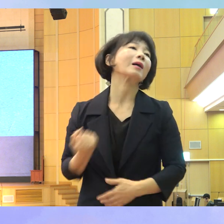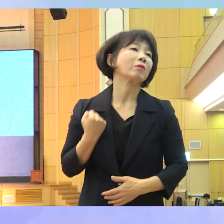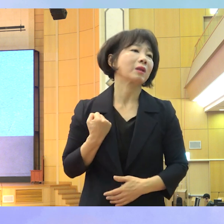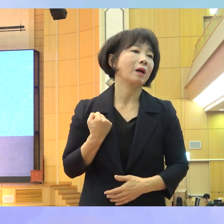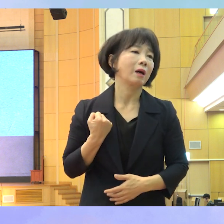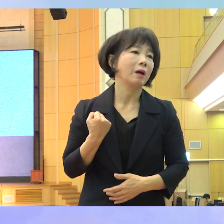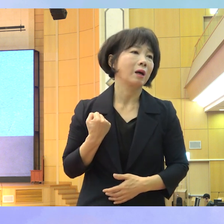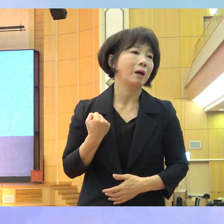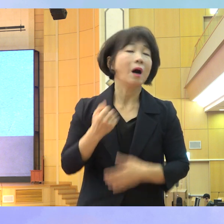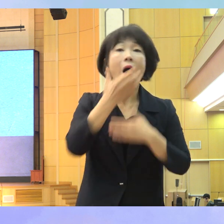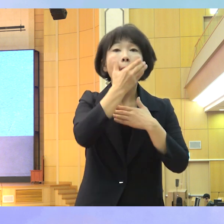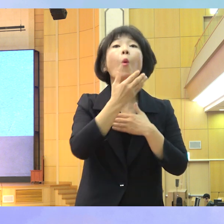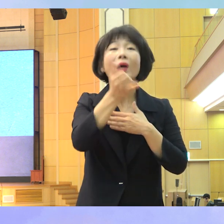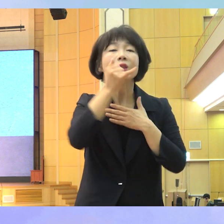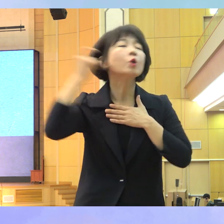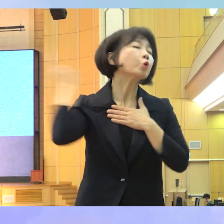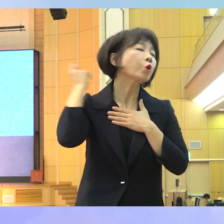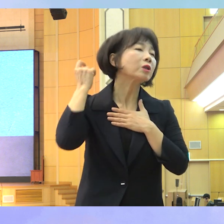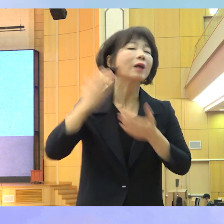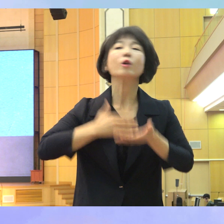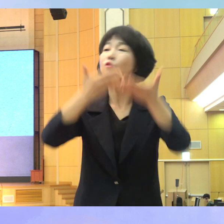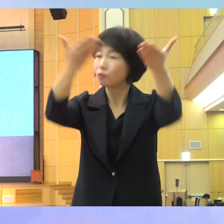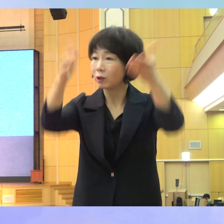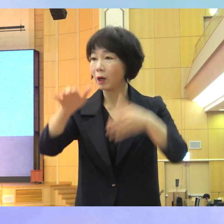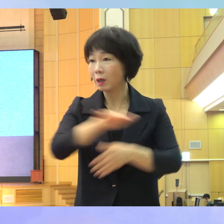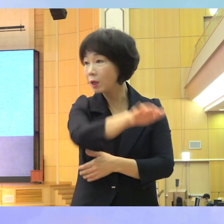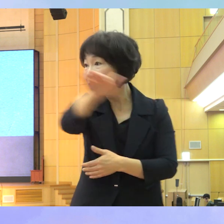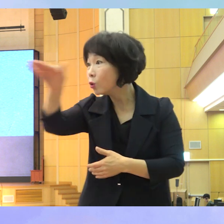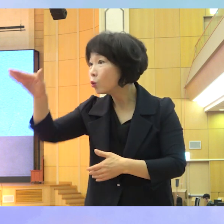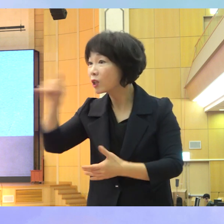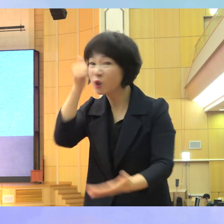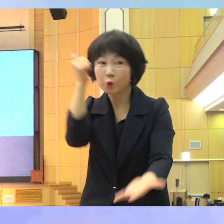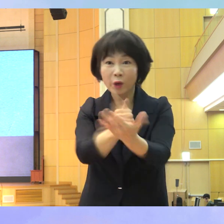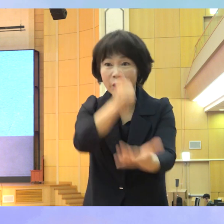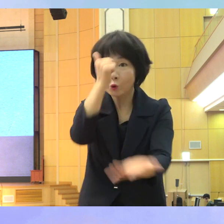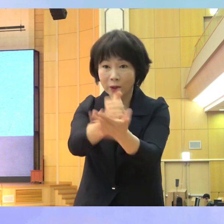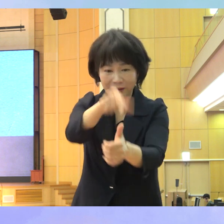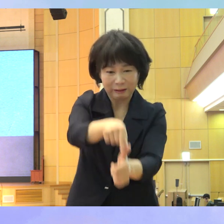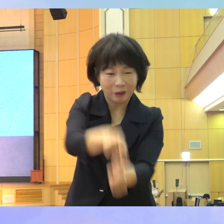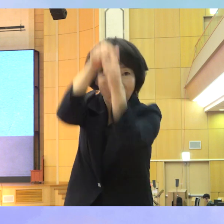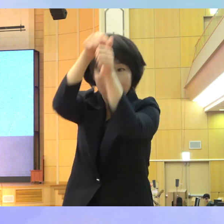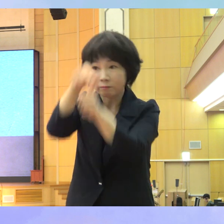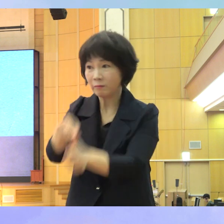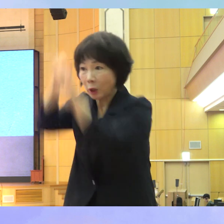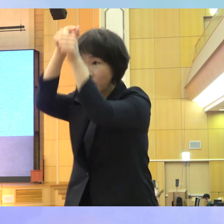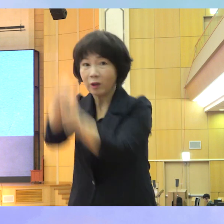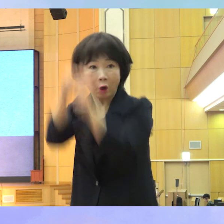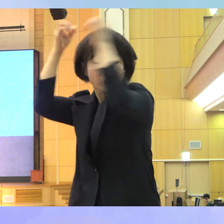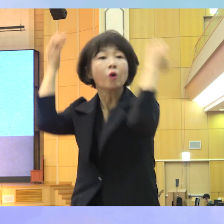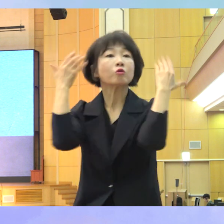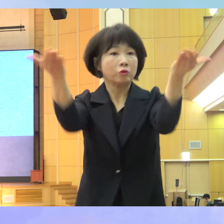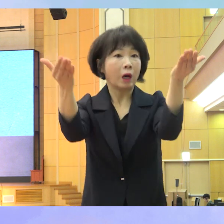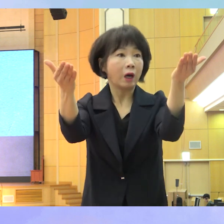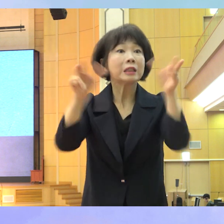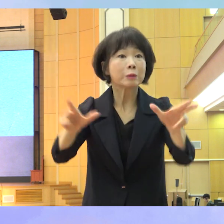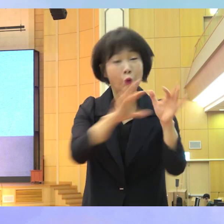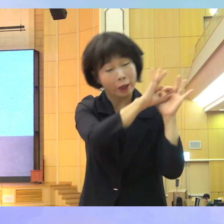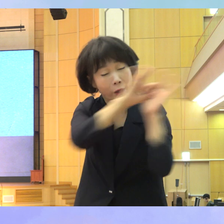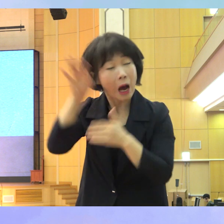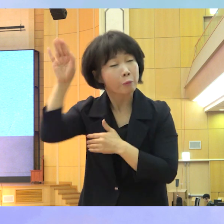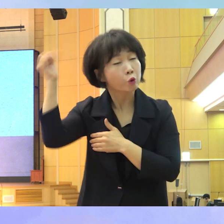왜요? 복된 소식이잖아요. 우리를 건지셨고, 할렐루야, 건지고